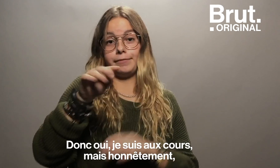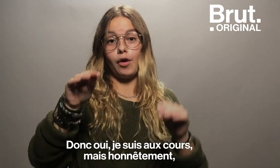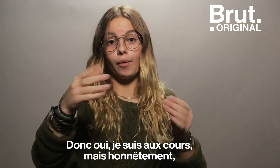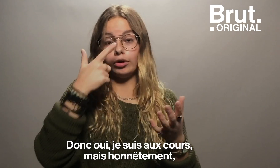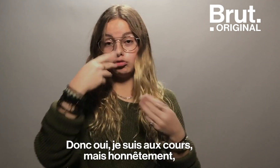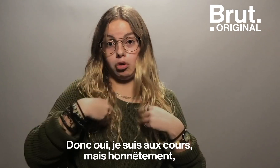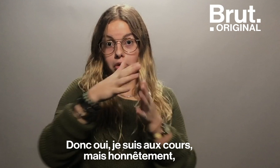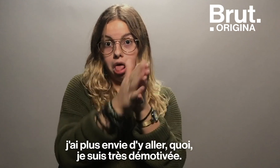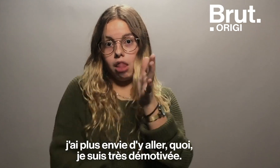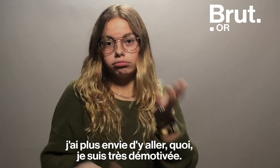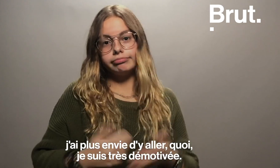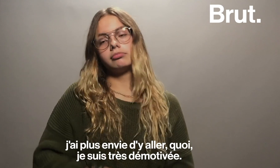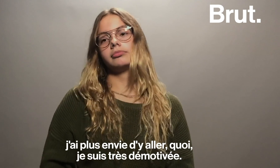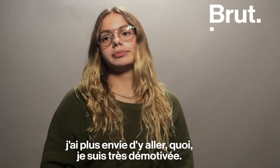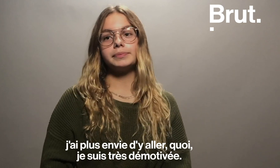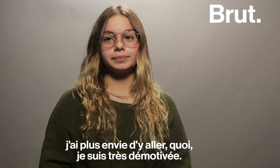Donc oui, je suis au cours, mais honnêtement, je n plus envie d'y aller, je suis très démotivée.